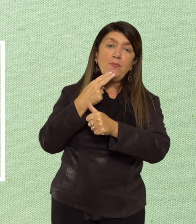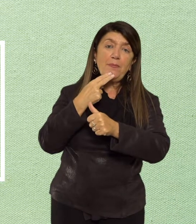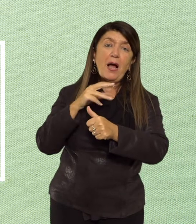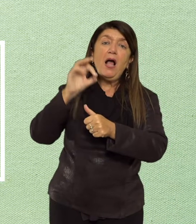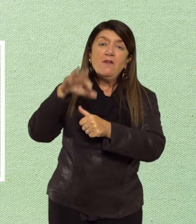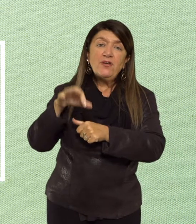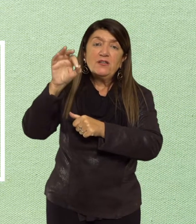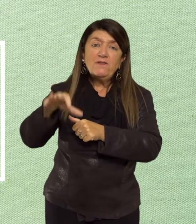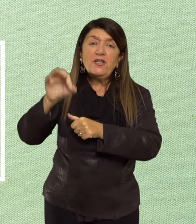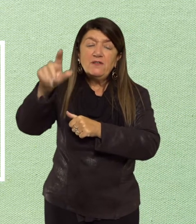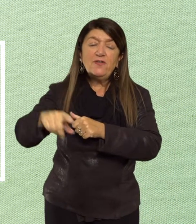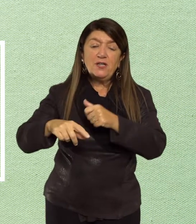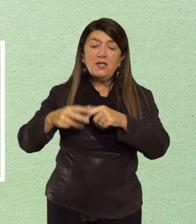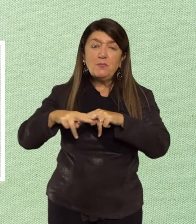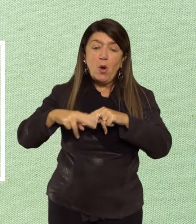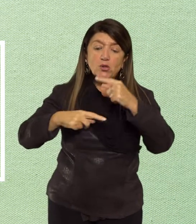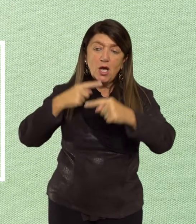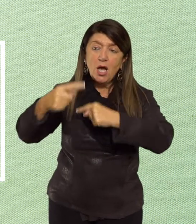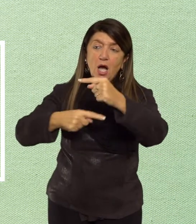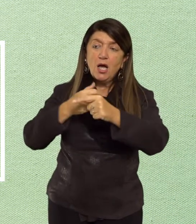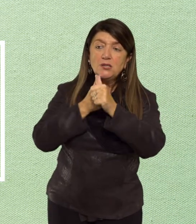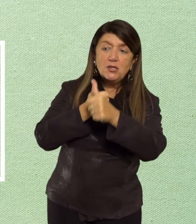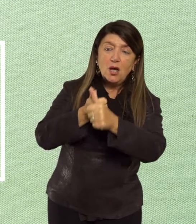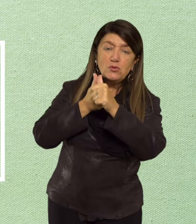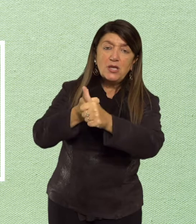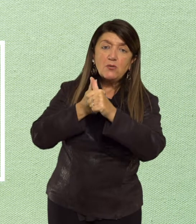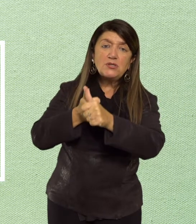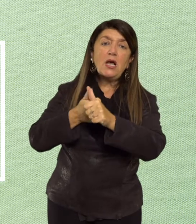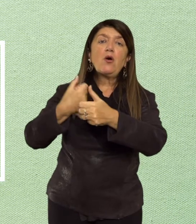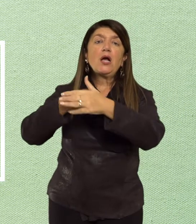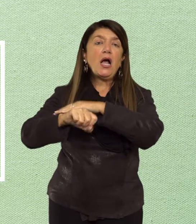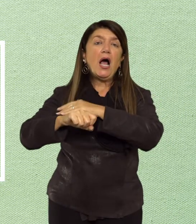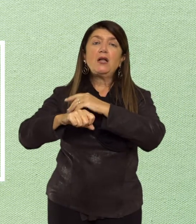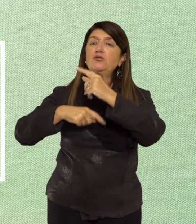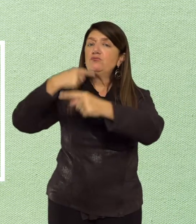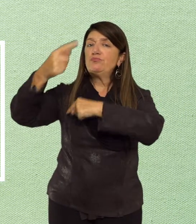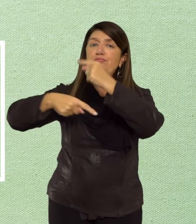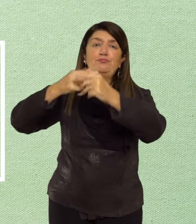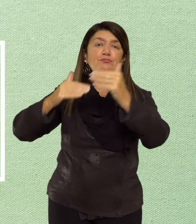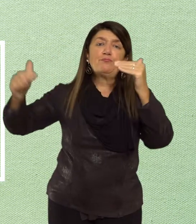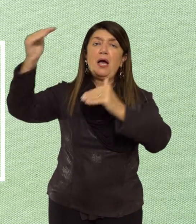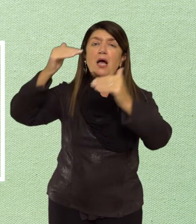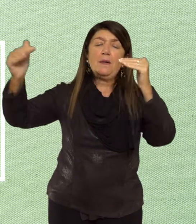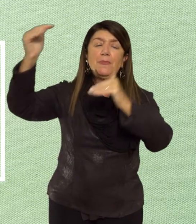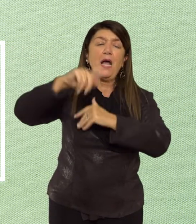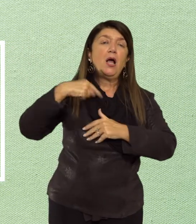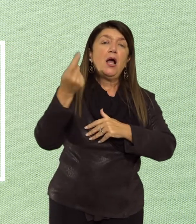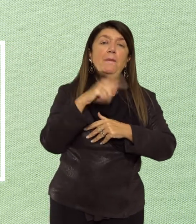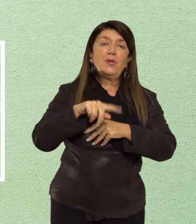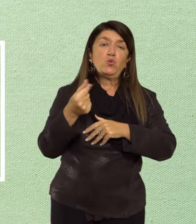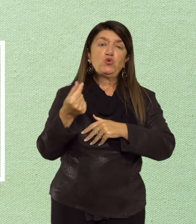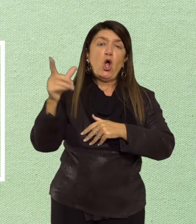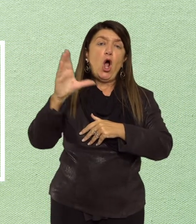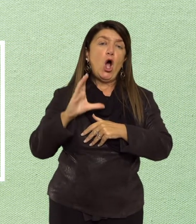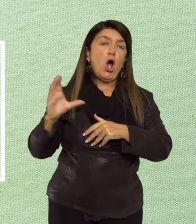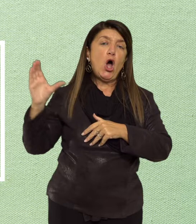a rimanere fissati lì. Sicuramente nel calcio girano quantità di soldi che gli altri sport si sognano la notte, e quindi anche